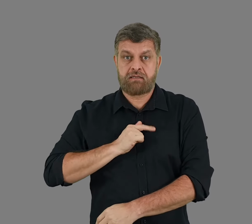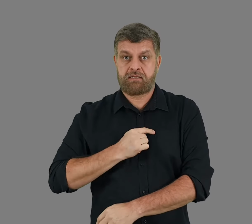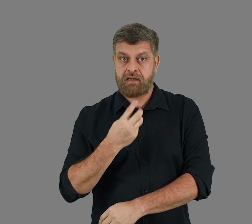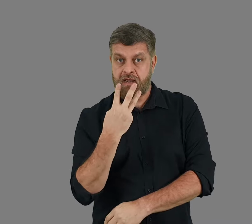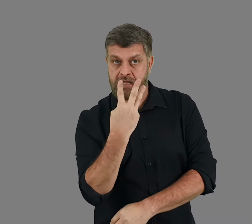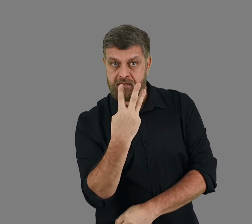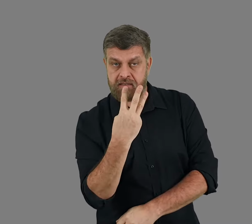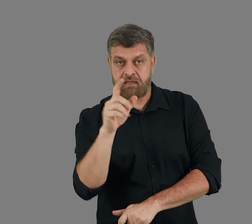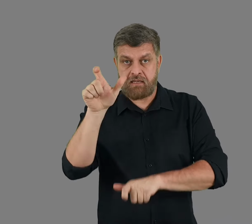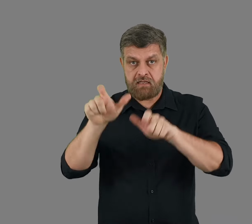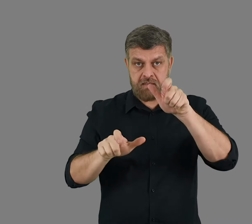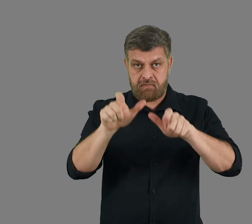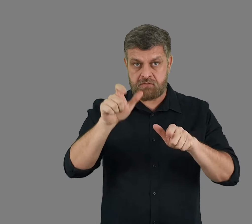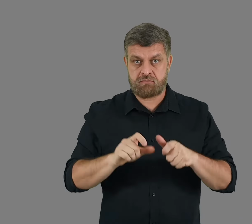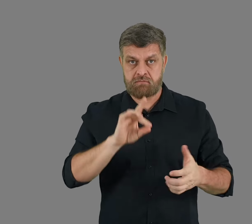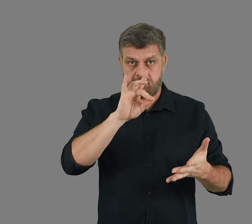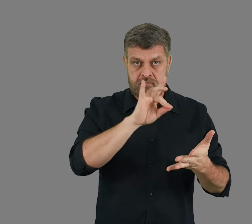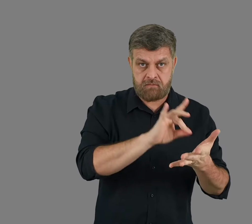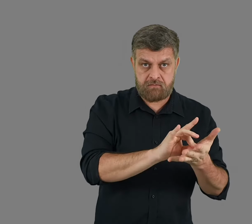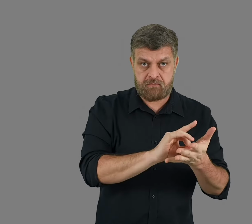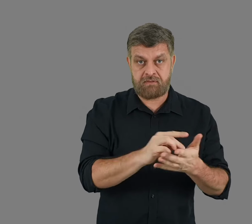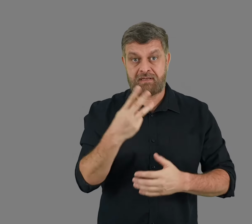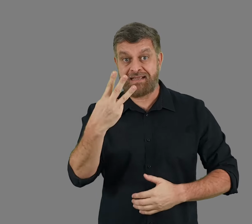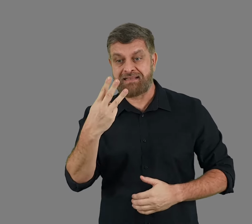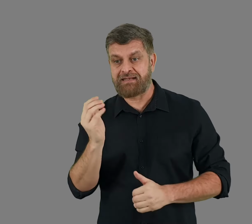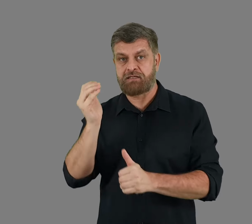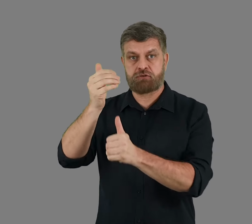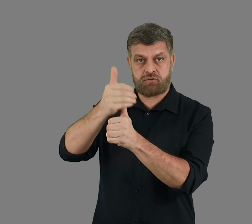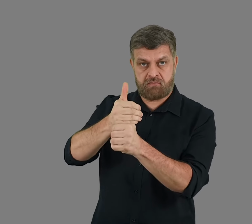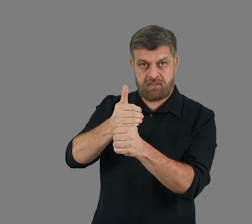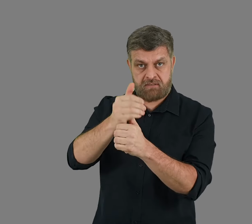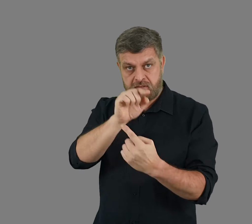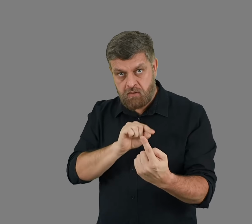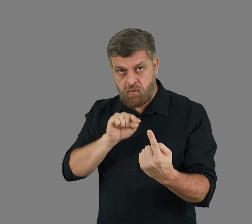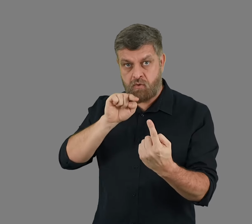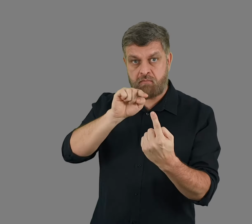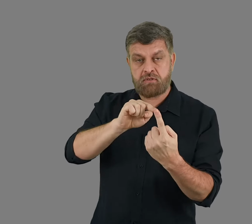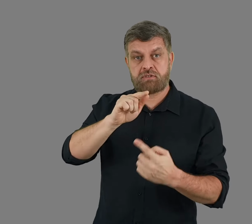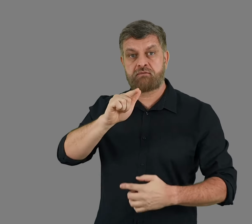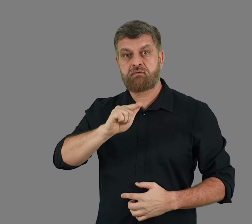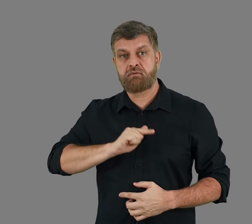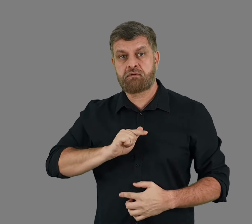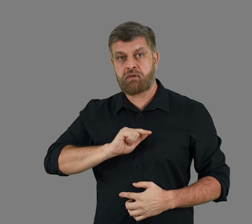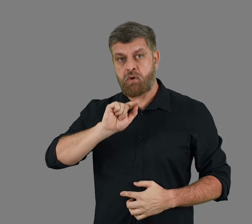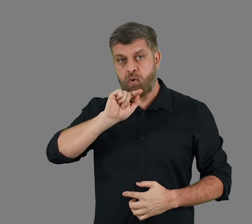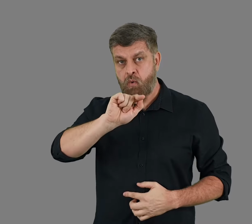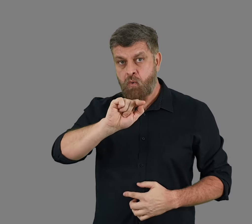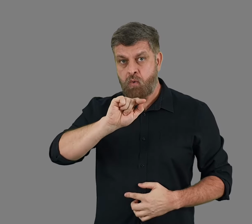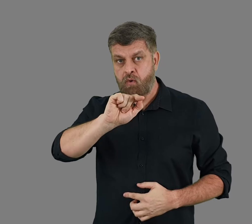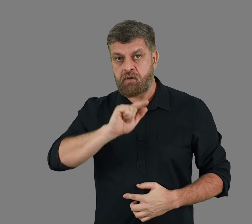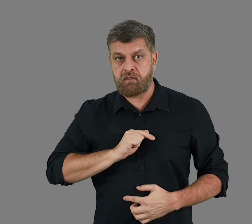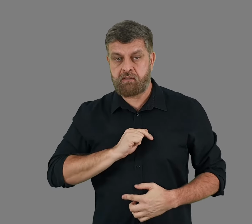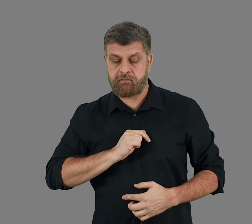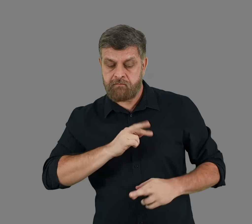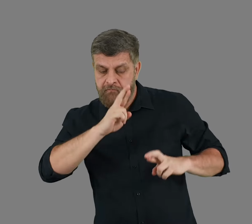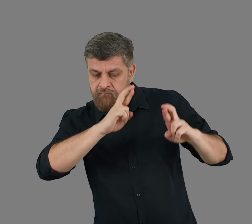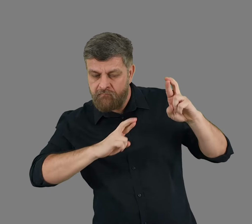membros titulares e por até 3 suplentes e tem objetivo indelegável fiscalizar e dar parecer